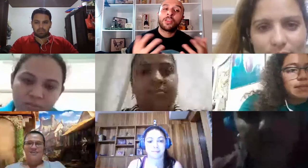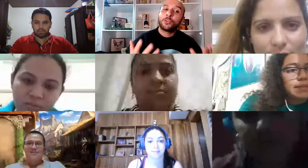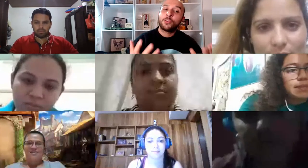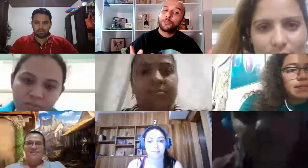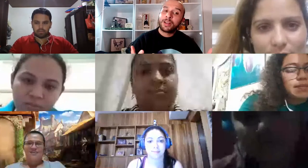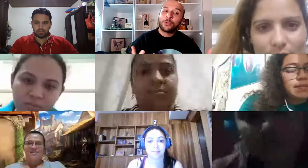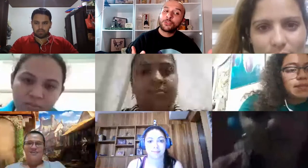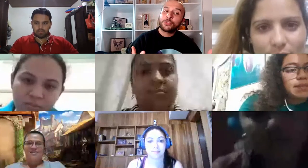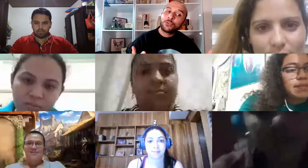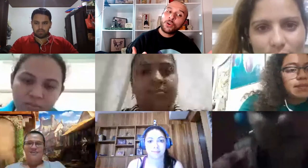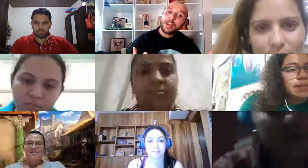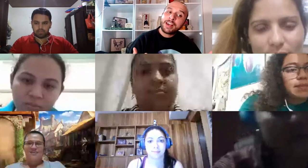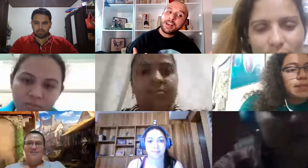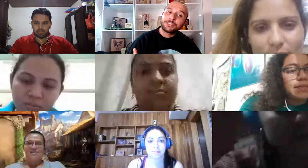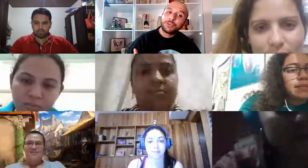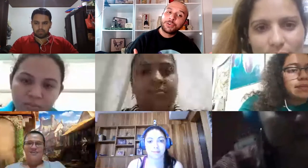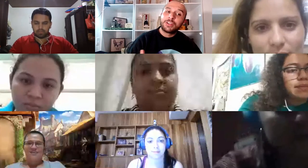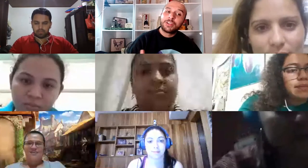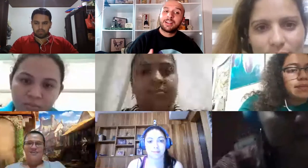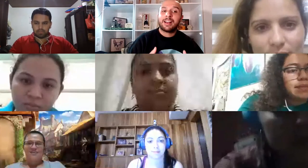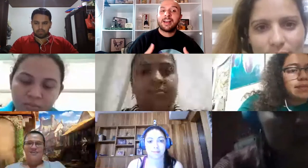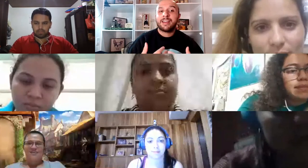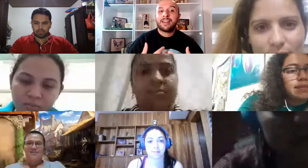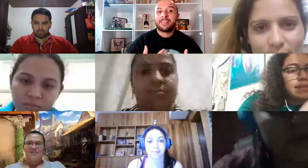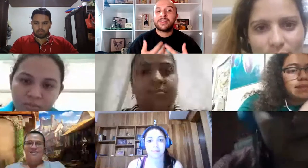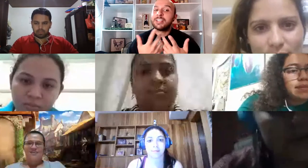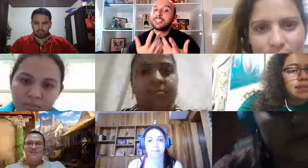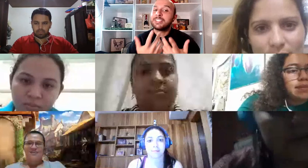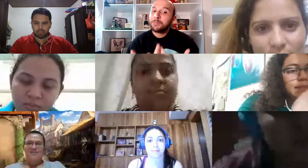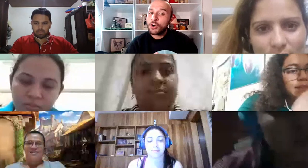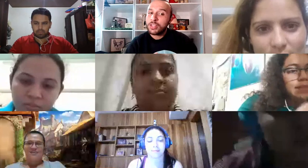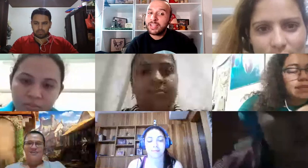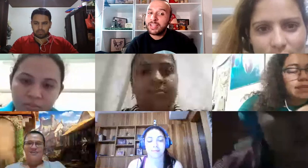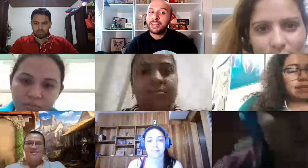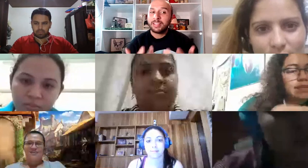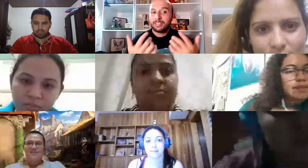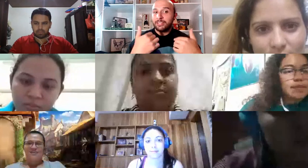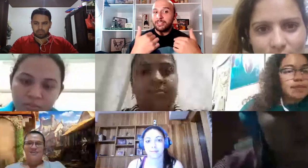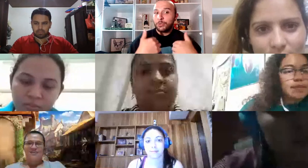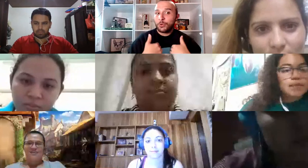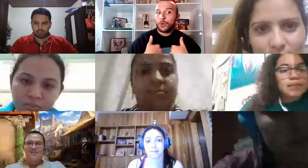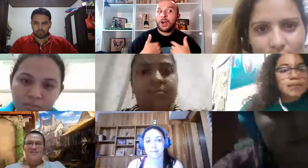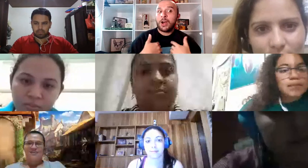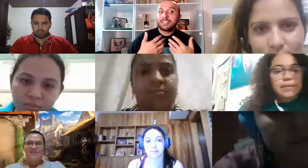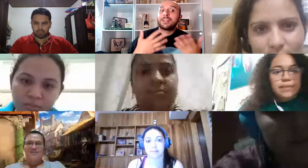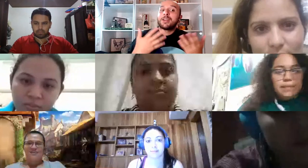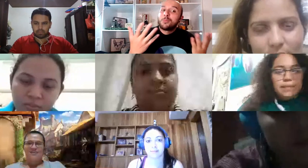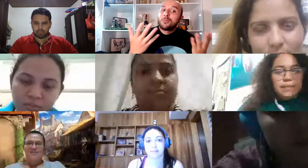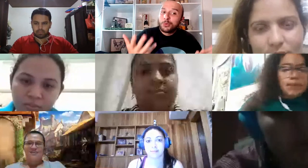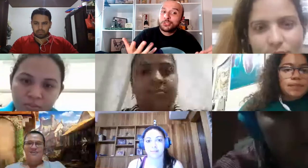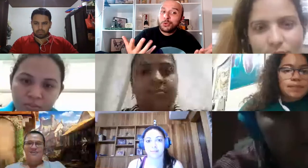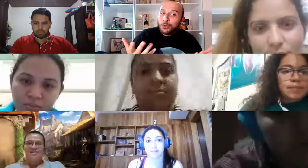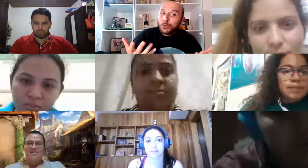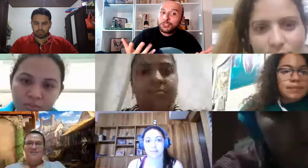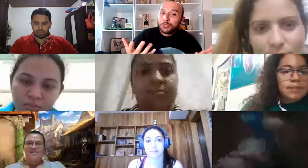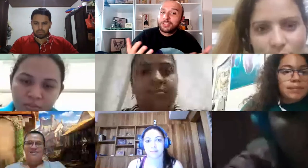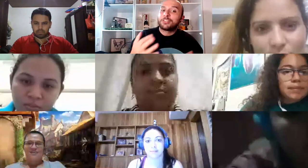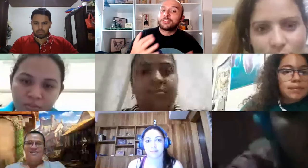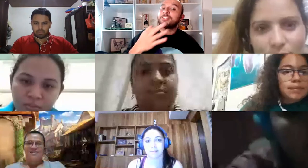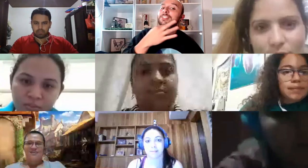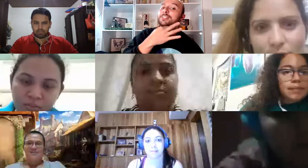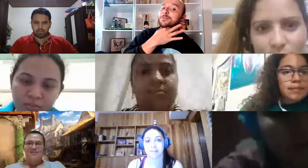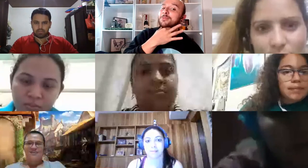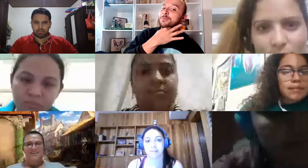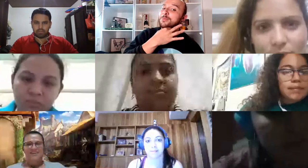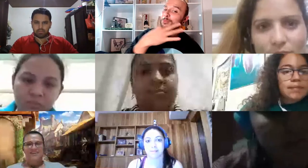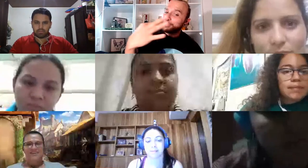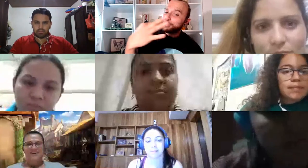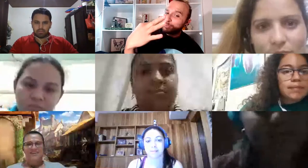Cuando pregunto eso, la gente responde y uno hace mucho gusto. Entonces, mucho